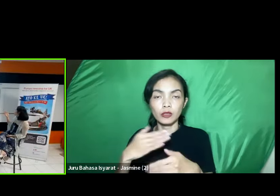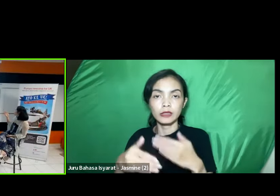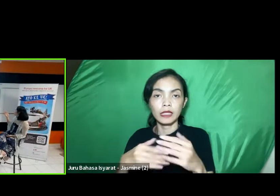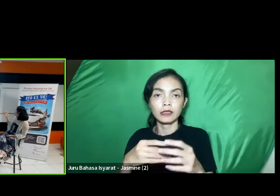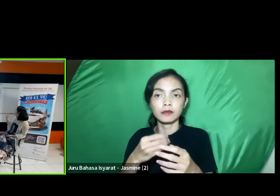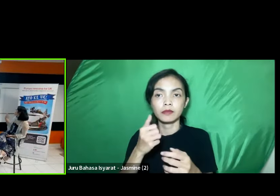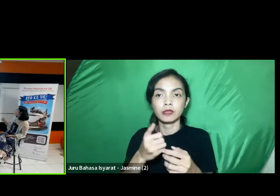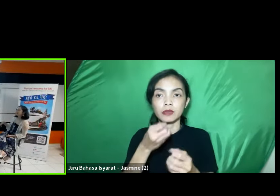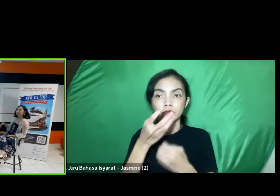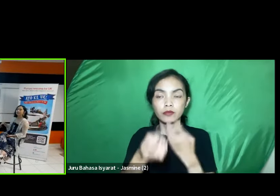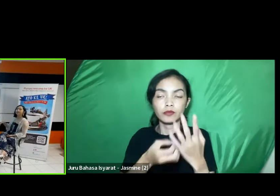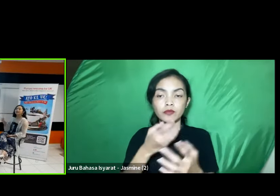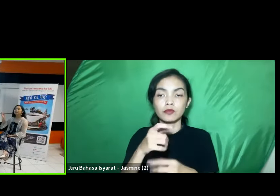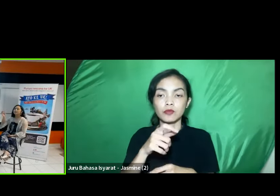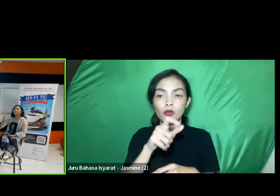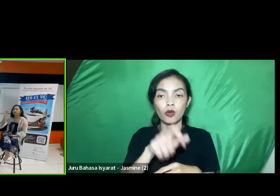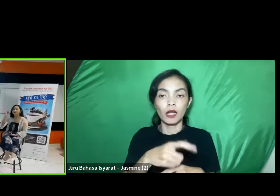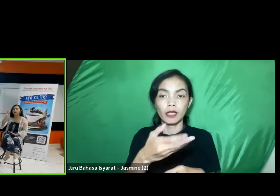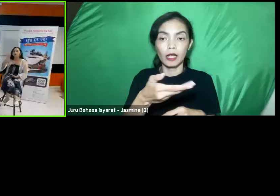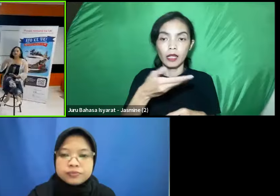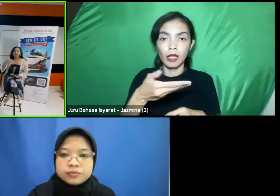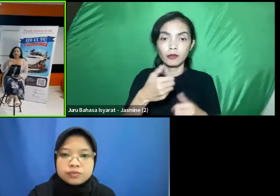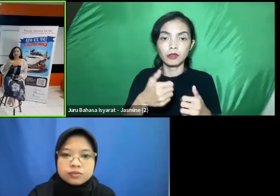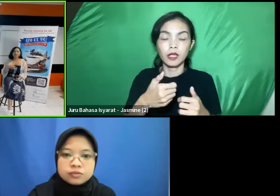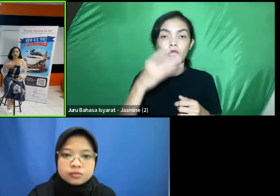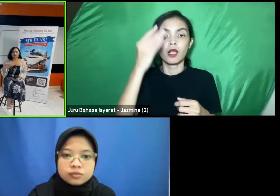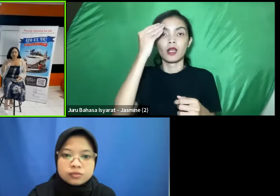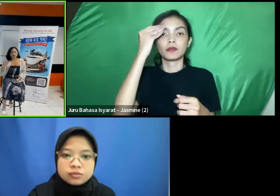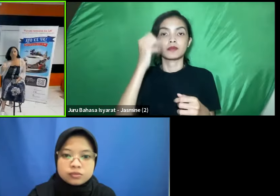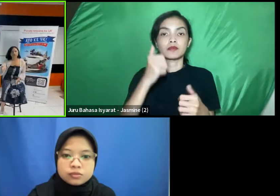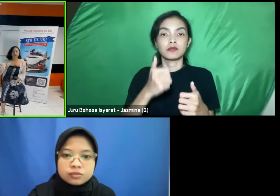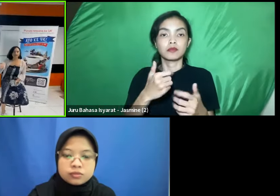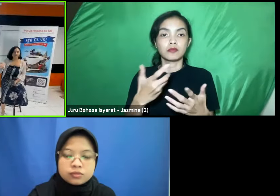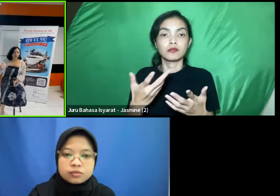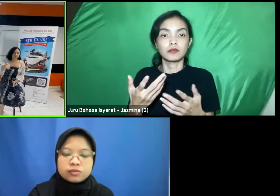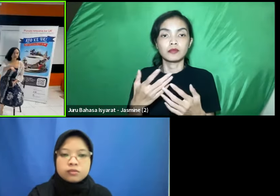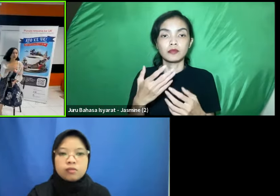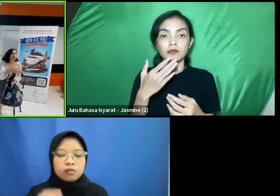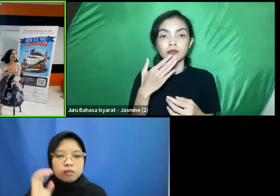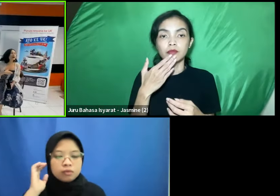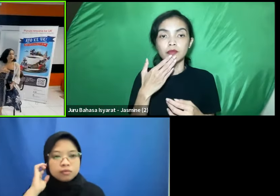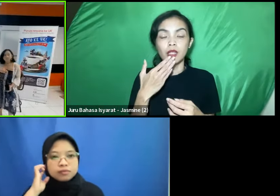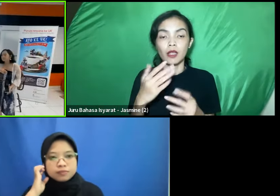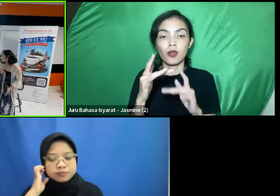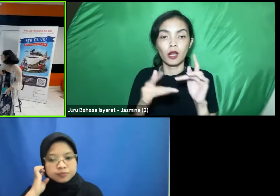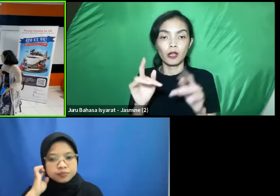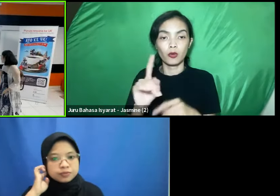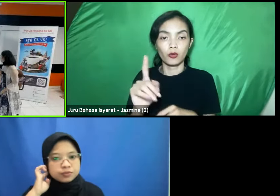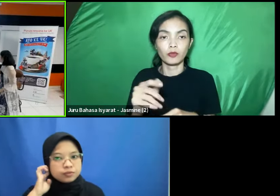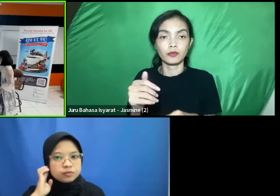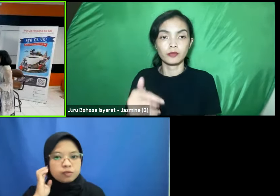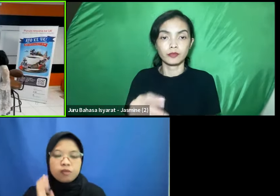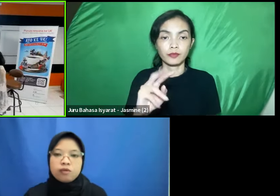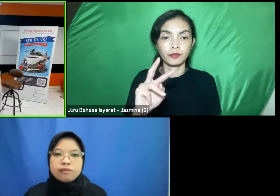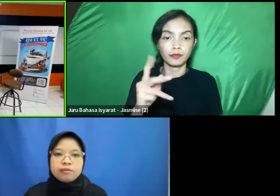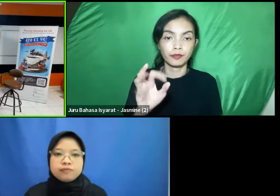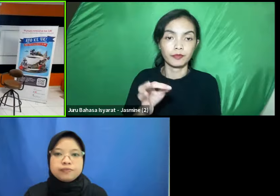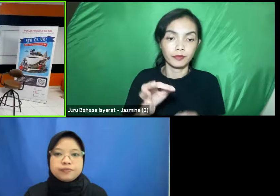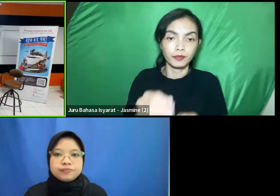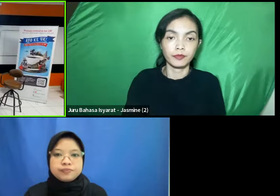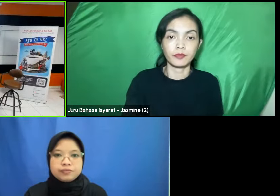eh panelis nanti Nah mungkin aku sekarang mau ngasih floornya untuk pertanyaan yang online dulu boleh pakai ini